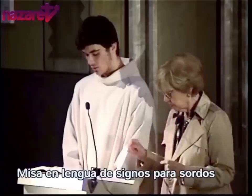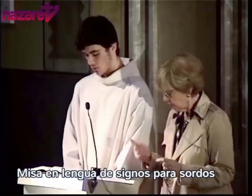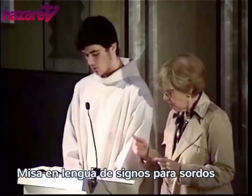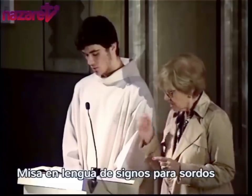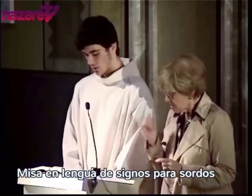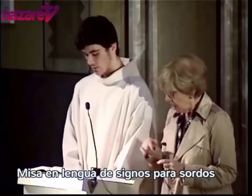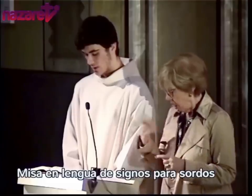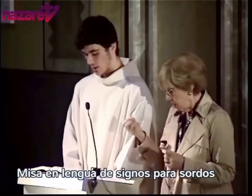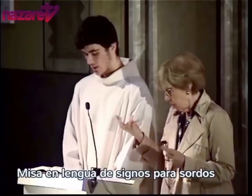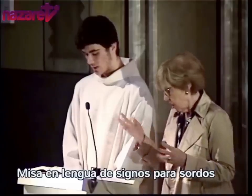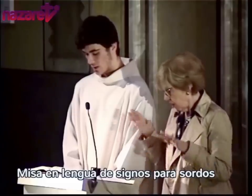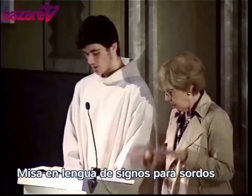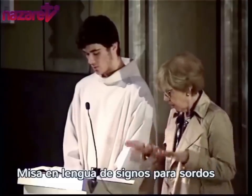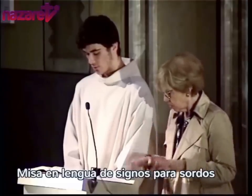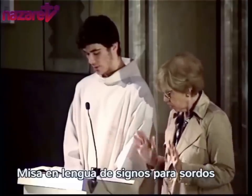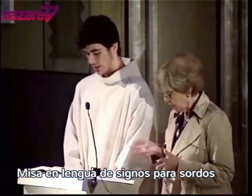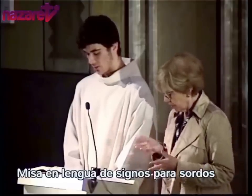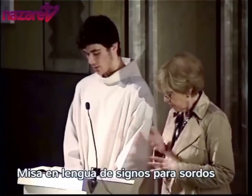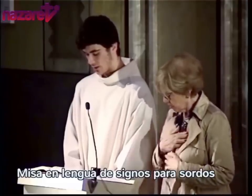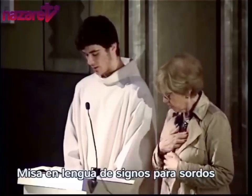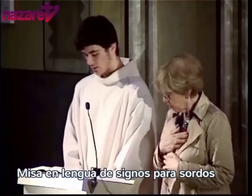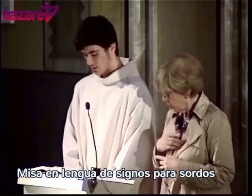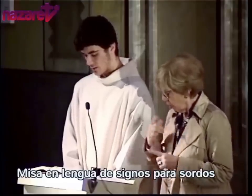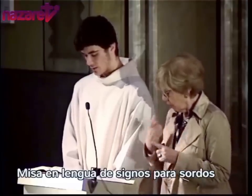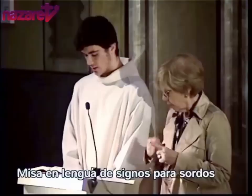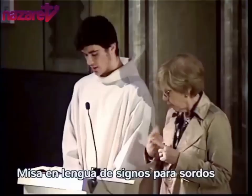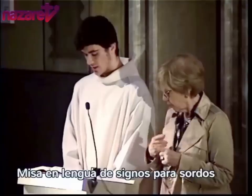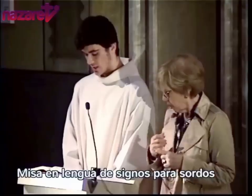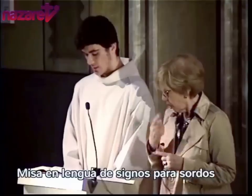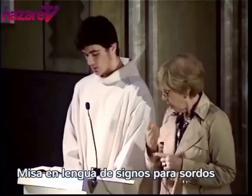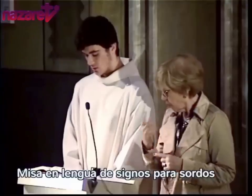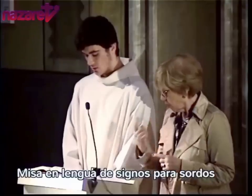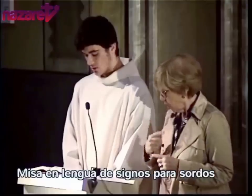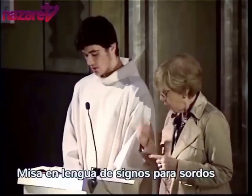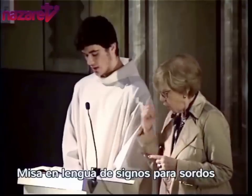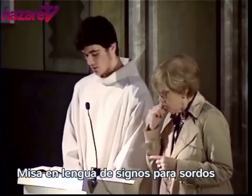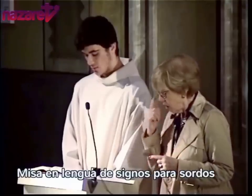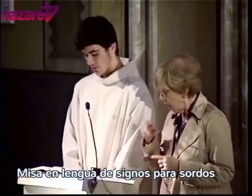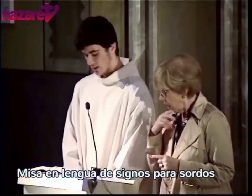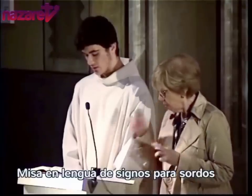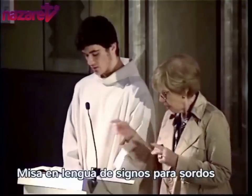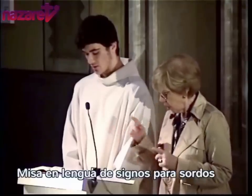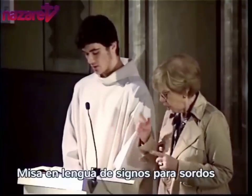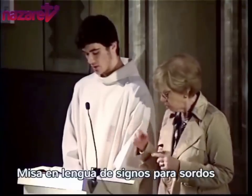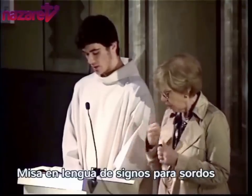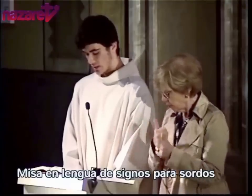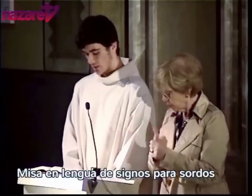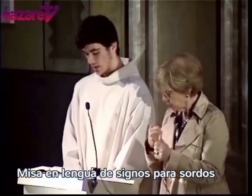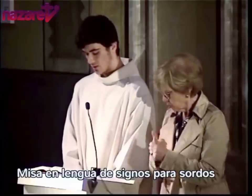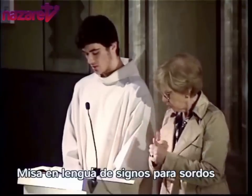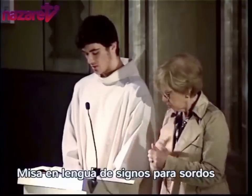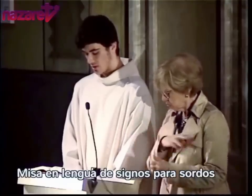uno los oía hablar en su propia lengua. Estaban todos estupefactos